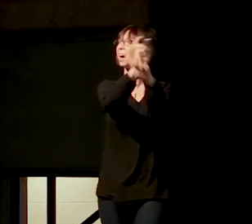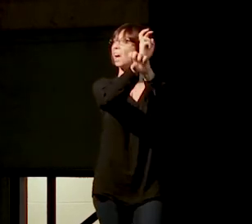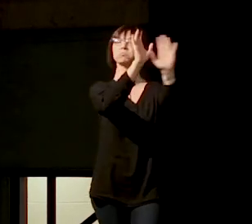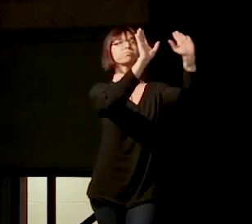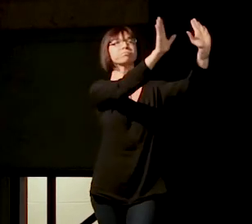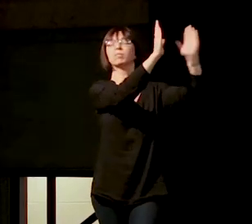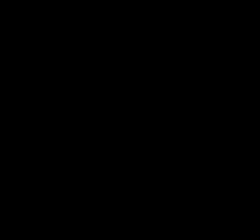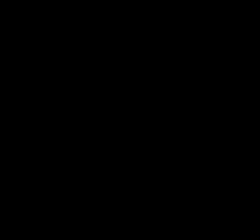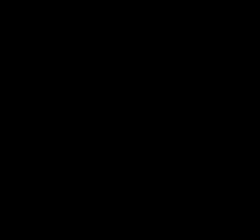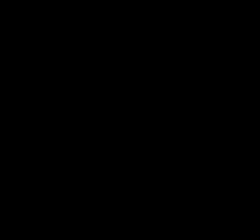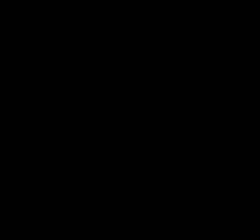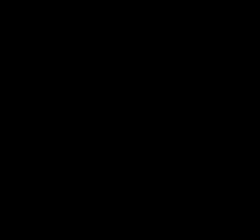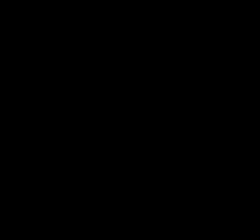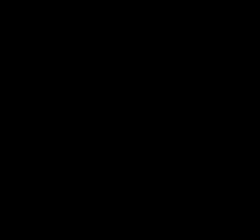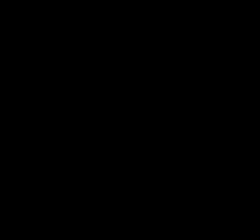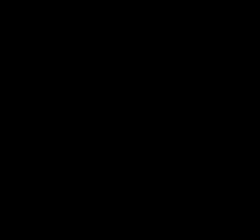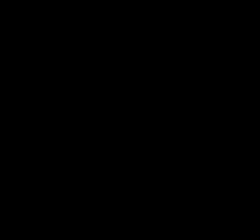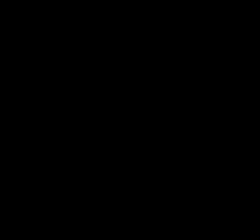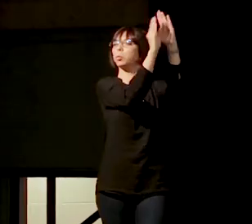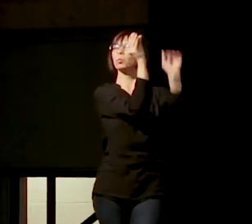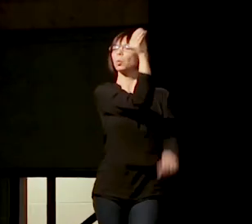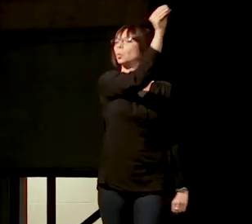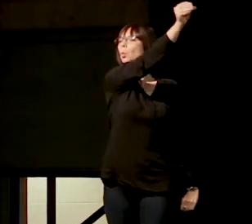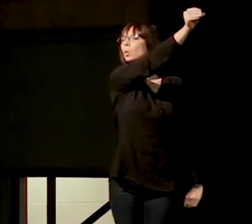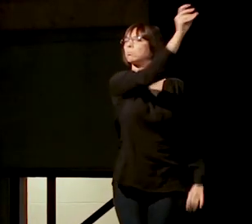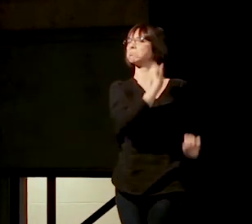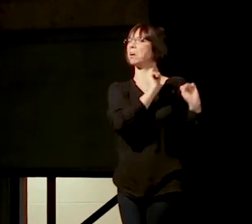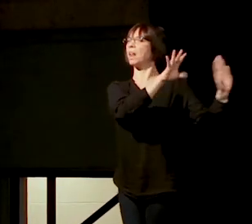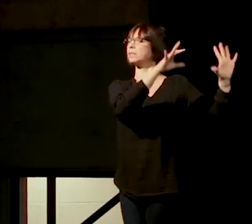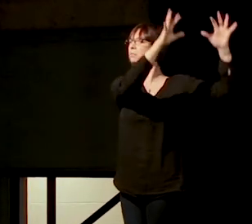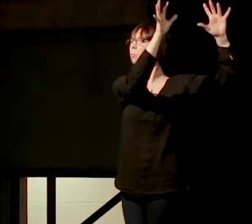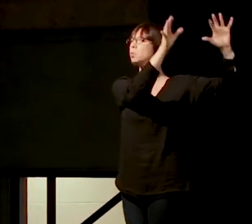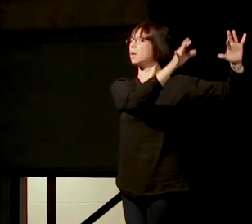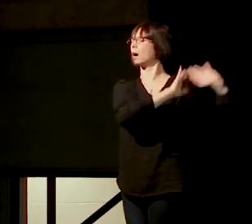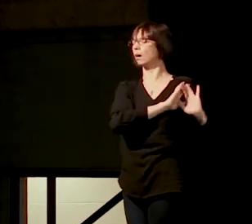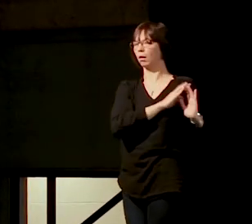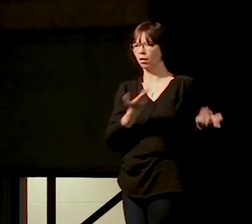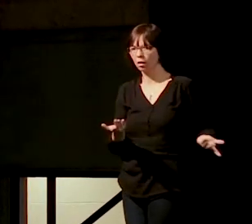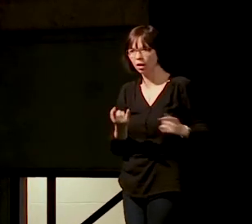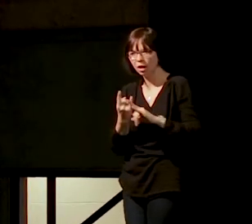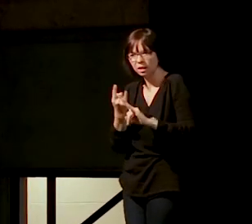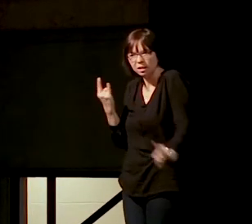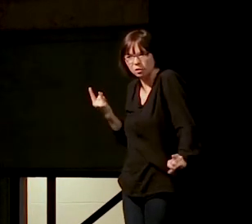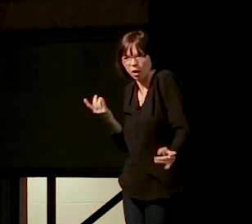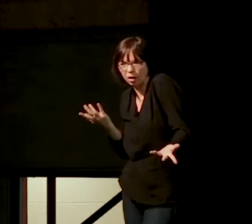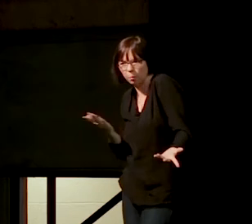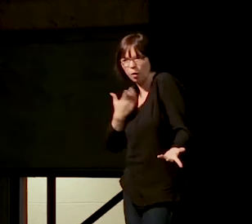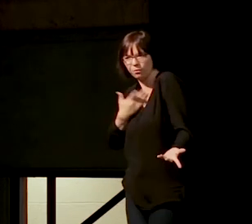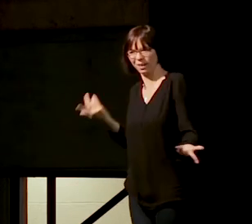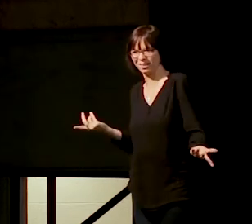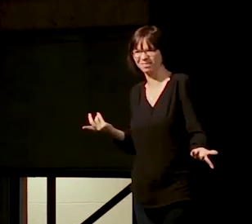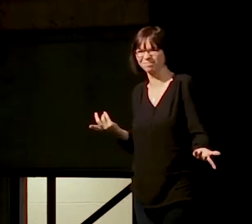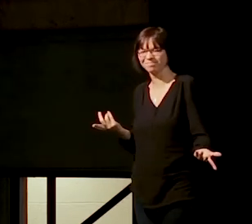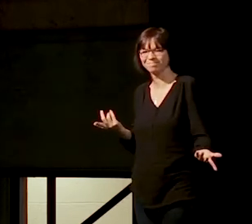peu la poussière, alors l'histoire reste un brouillard, c'est une sorte d'animal qui rôde sans se montrer. Et parfois, on